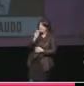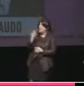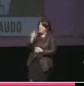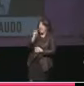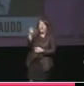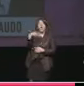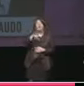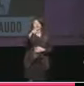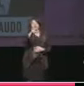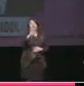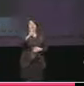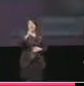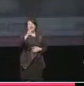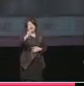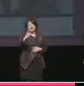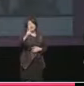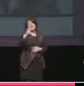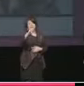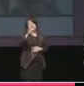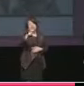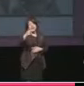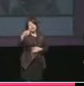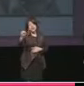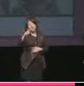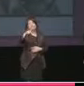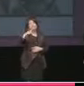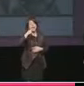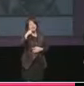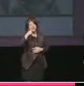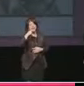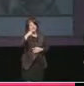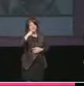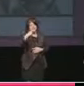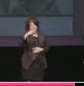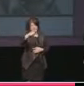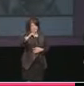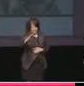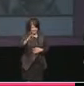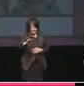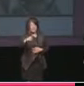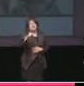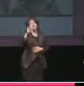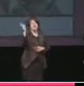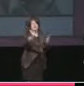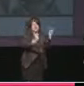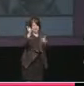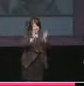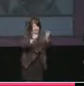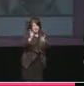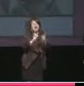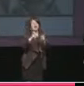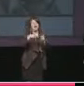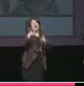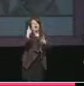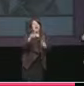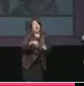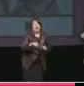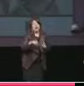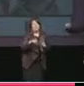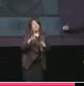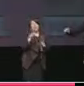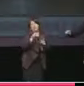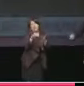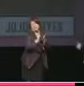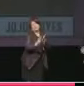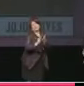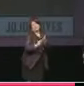Littizzetto ci sarà Piff Pierfrancesco Di Liberto e poi avremo insieme due scrittrici popolarissime come Sophie Kinsella e Yo